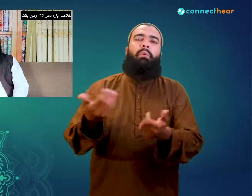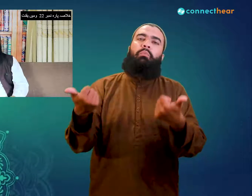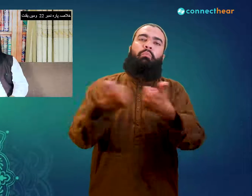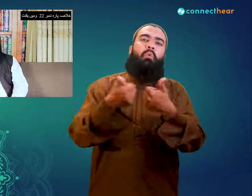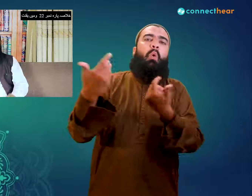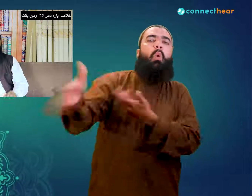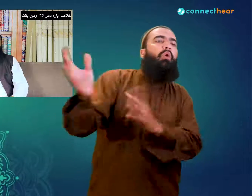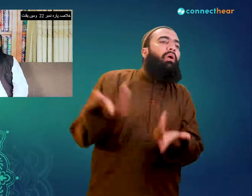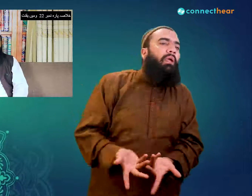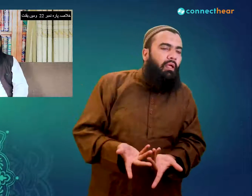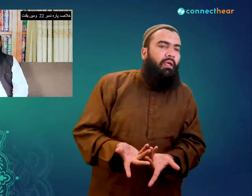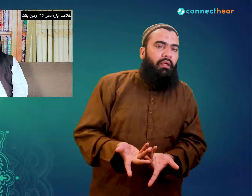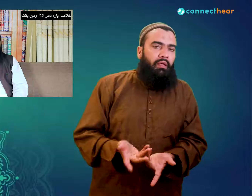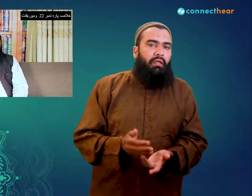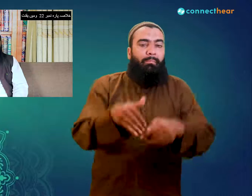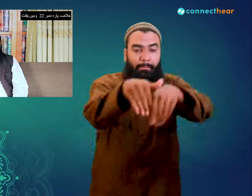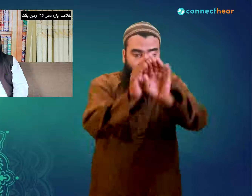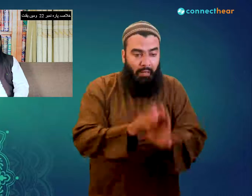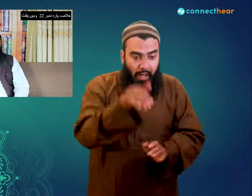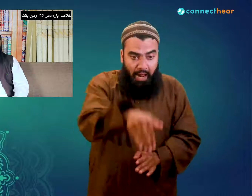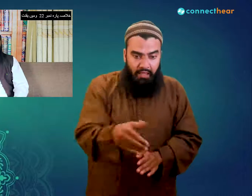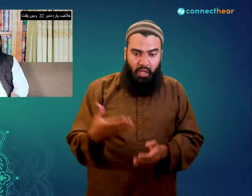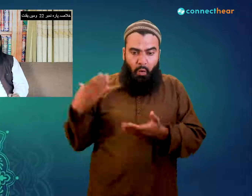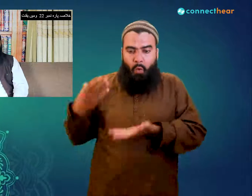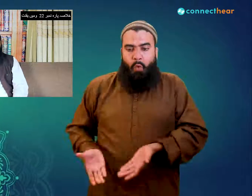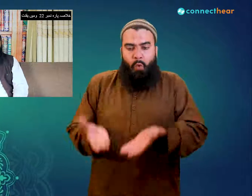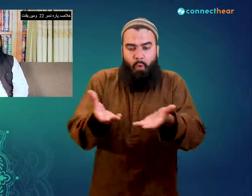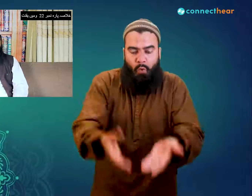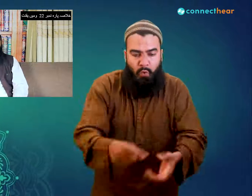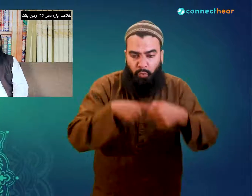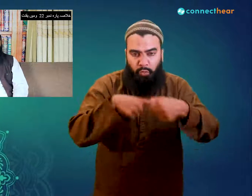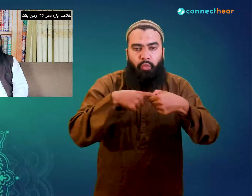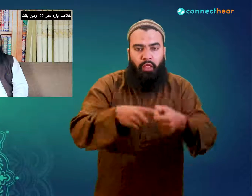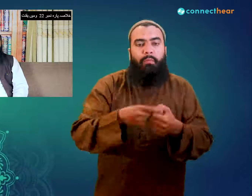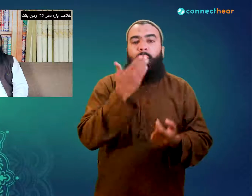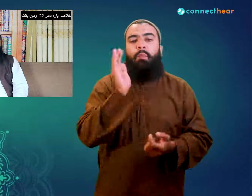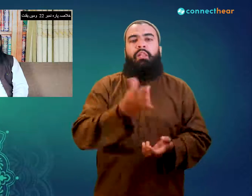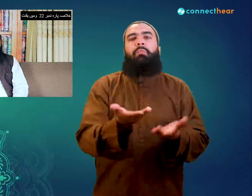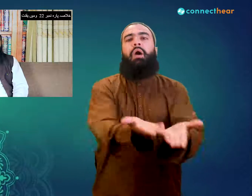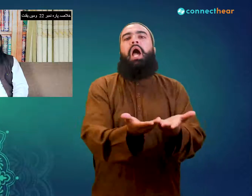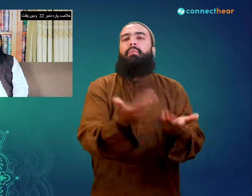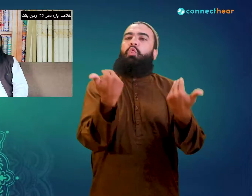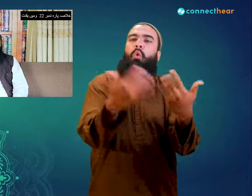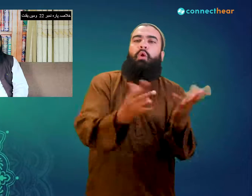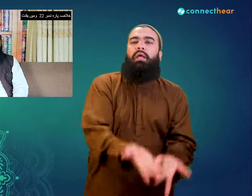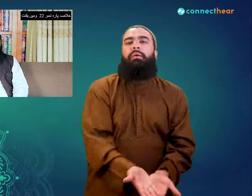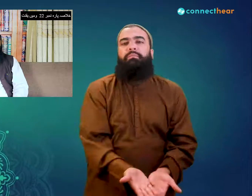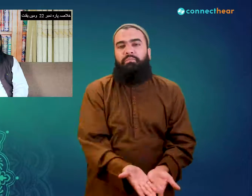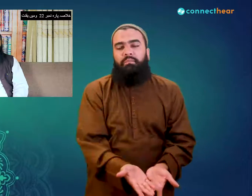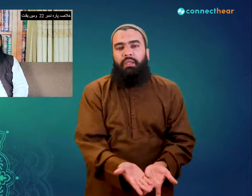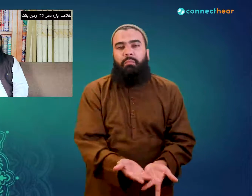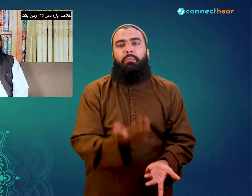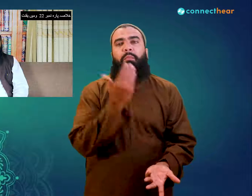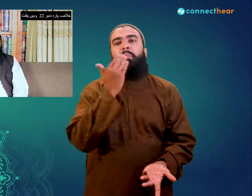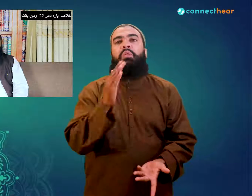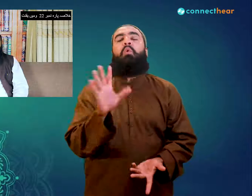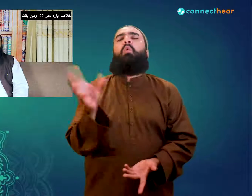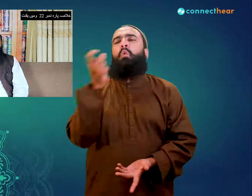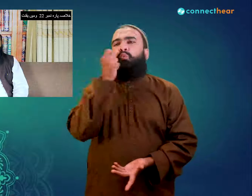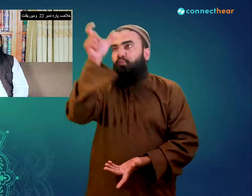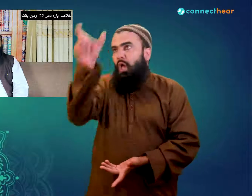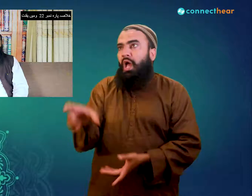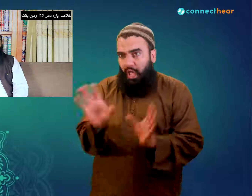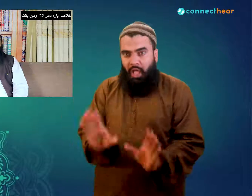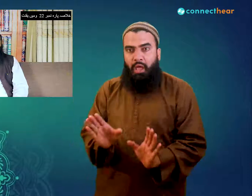اس کے لیے قیامت ہوگی، اور ہر شخص کی موت اس کے بالکل قریب ہے اور کسی شخص کو معلوم نہیں کہ اس کی موت کس وقت آئے